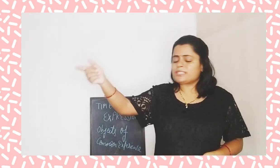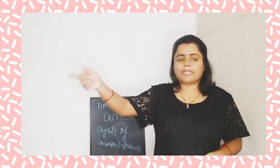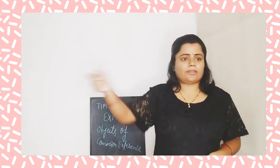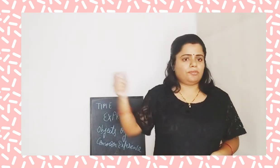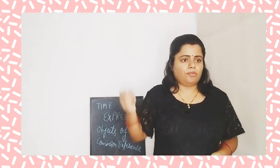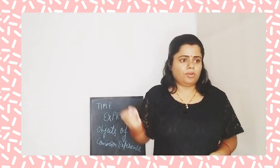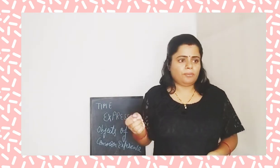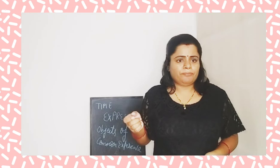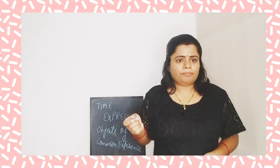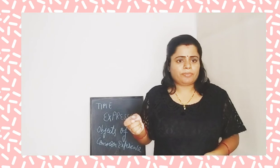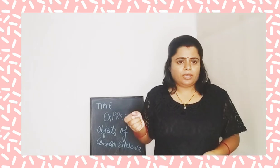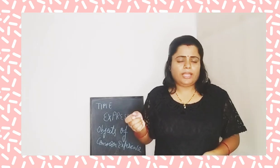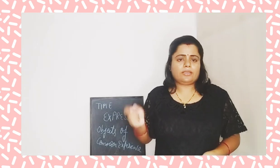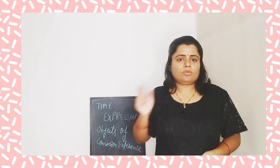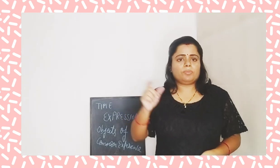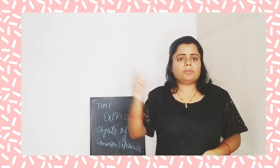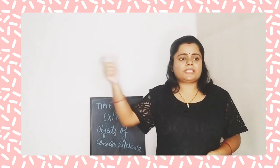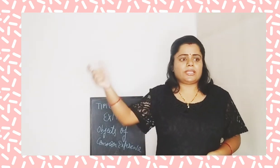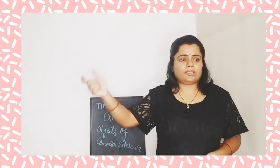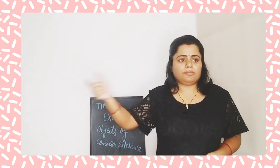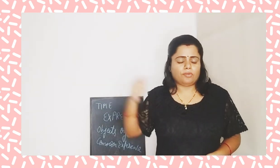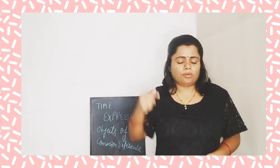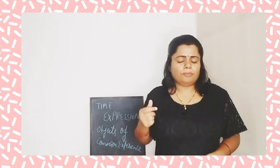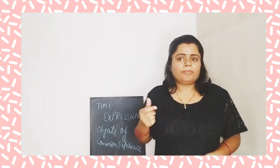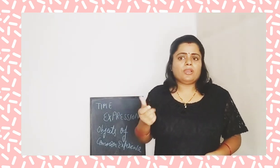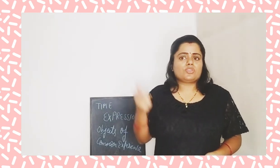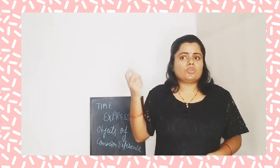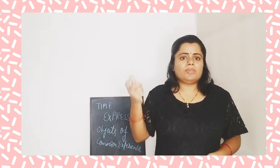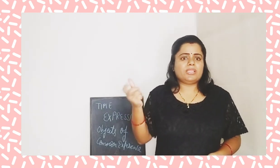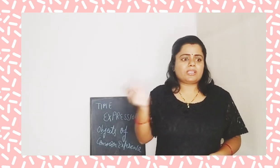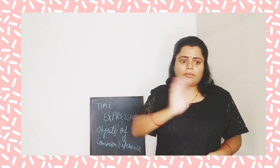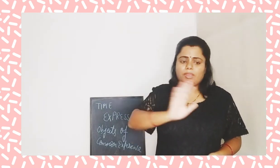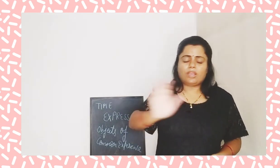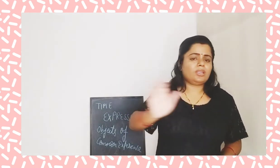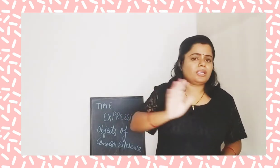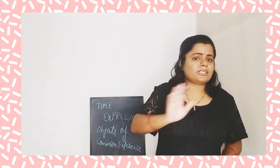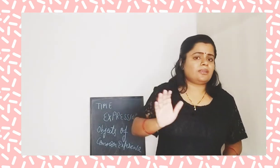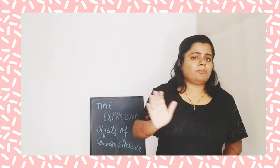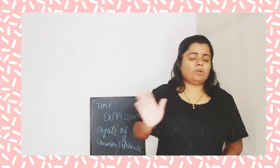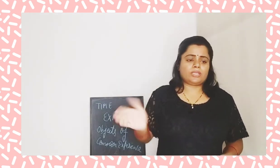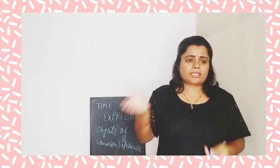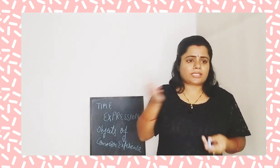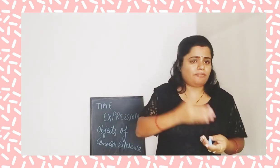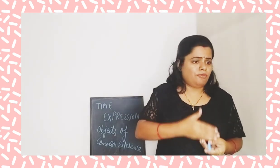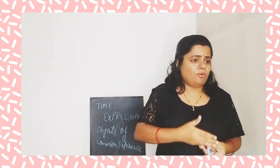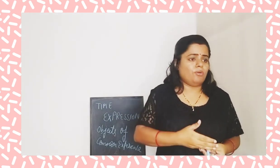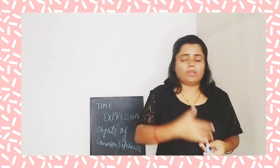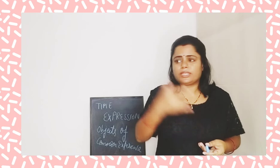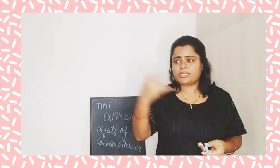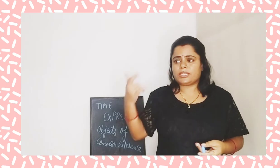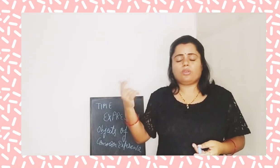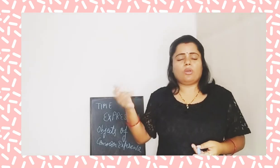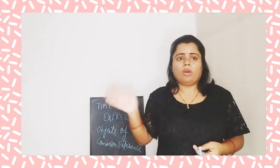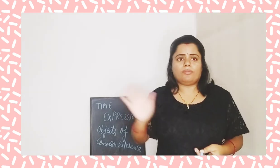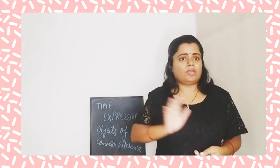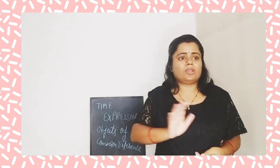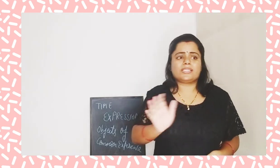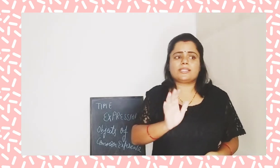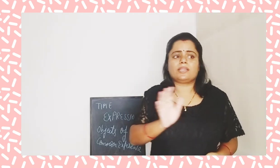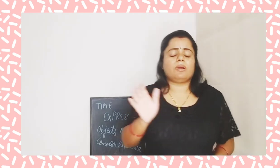टेक द फोन, राइट? कुड यू प्लीज टेक द फोन. सो मीन्स वी आर नॉट कंसर्न अबाउट किसका फोन और किसकी कॉल. वी आर नॉट कंसर्न अबाउट